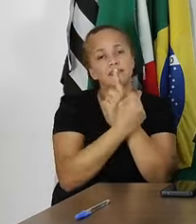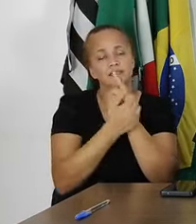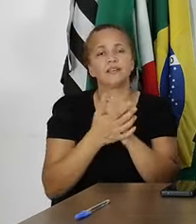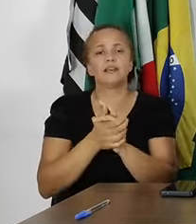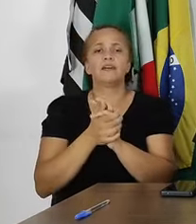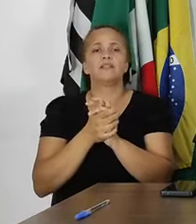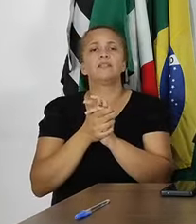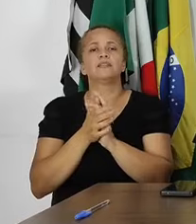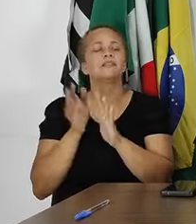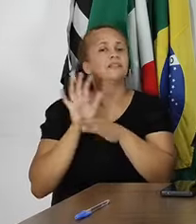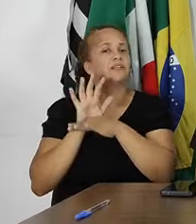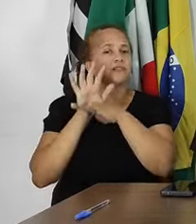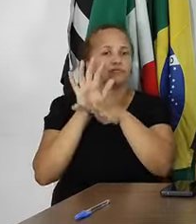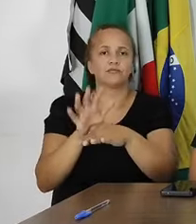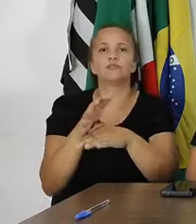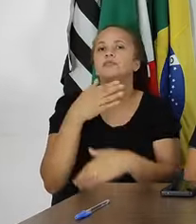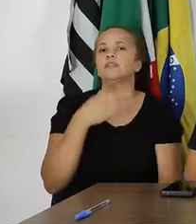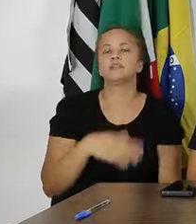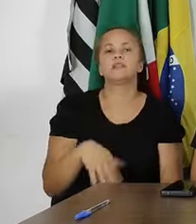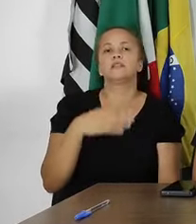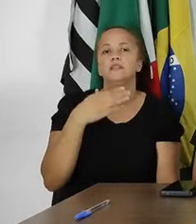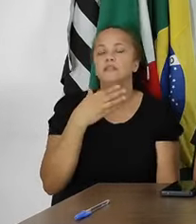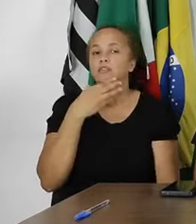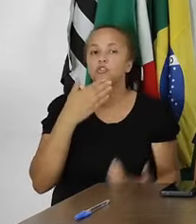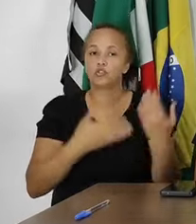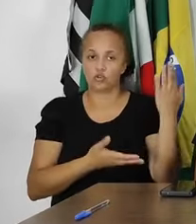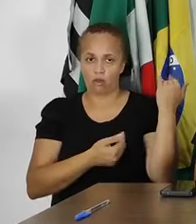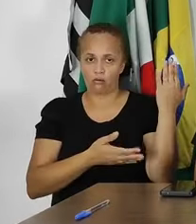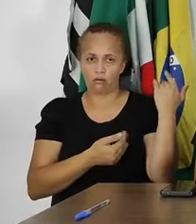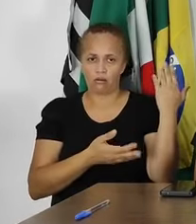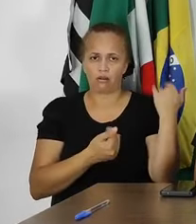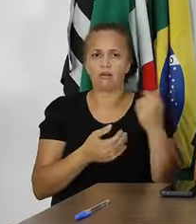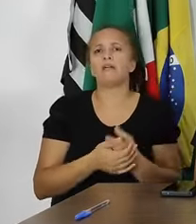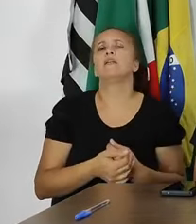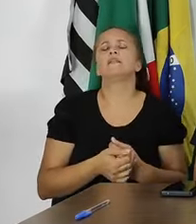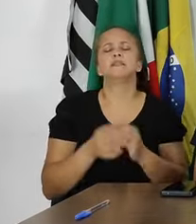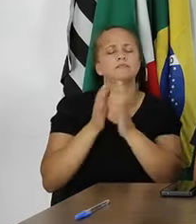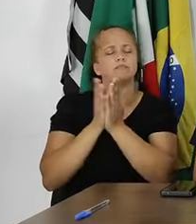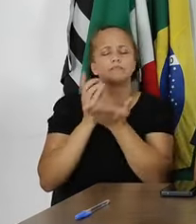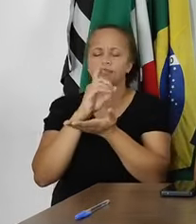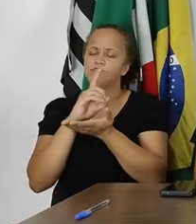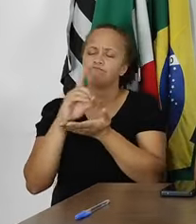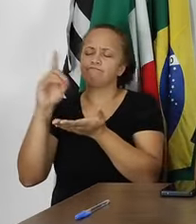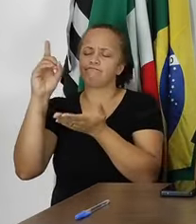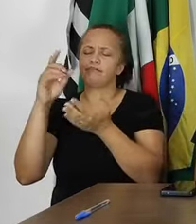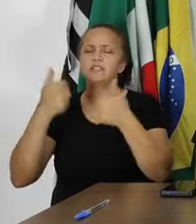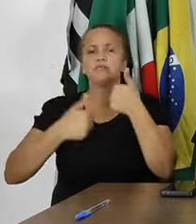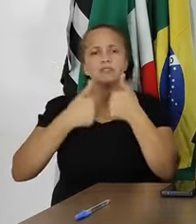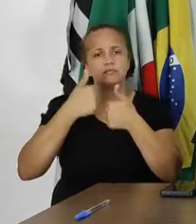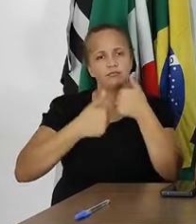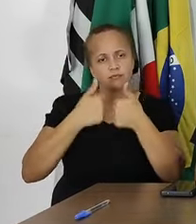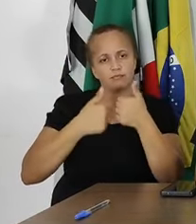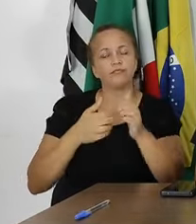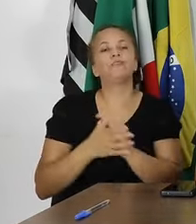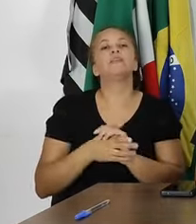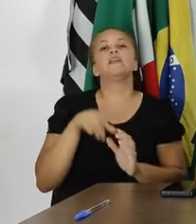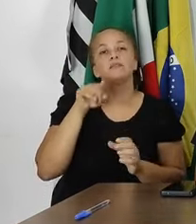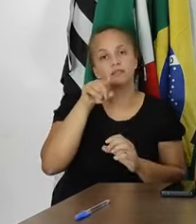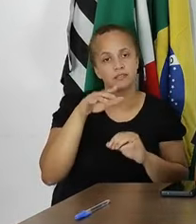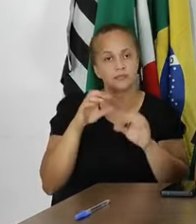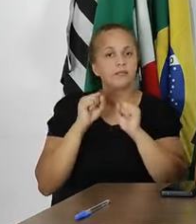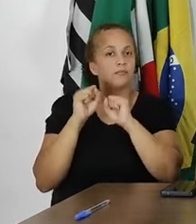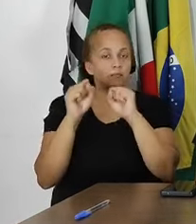esses meninos da região, ali da redondeza, né, levando a palavra e futebol, você pode entrar em contato